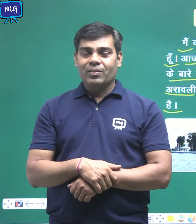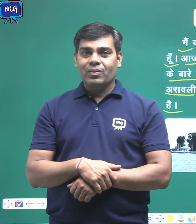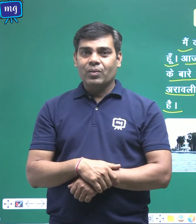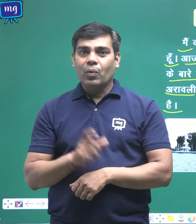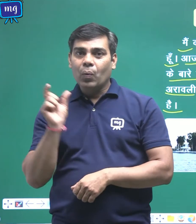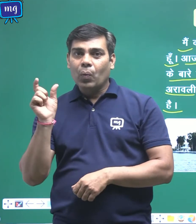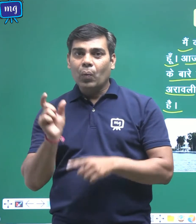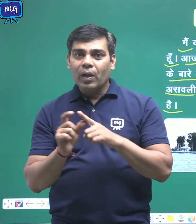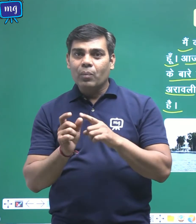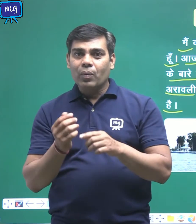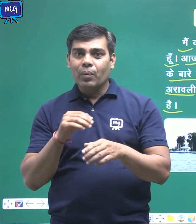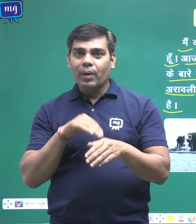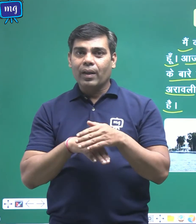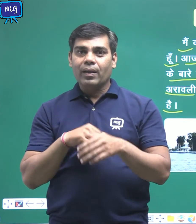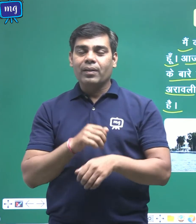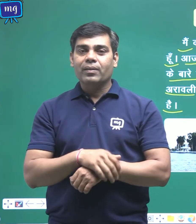उदयपुर में